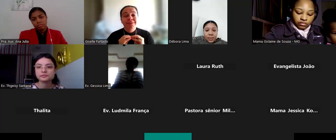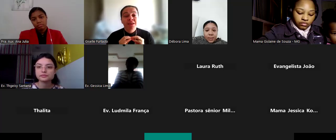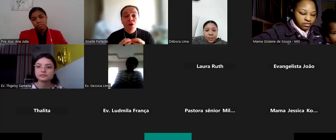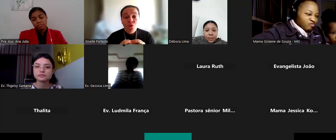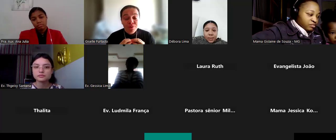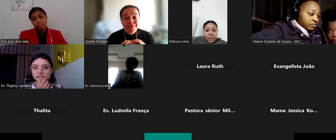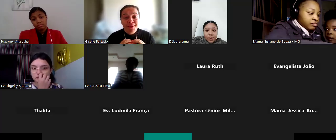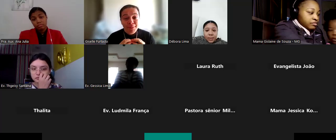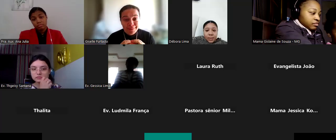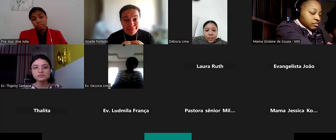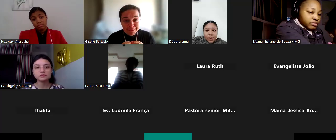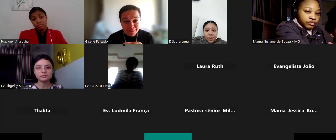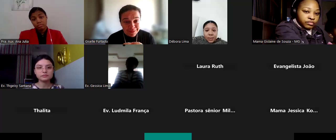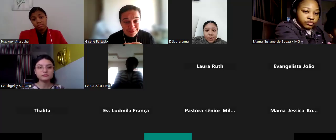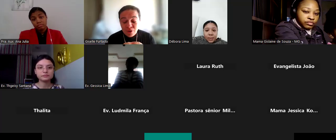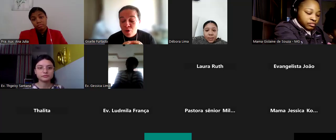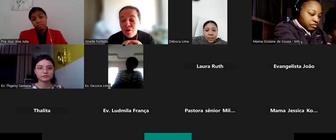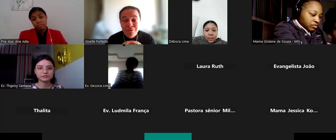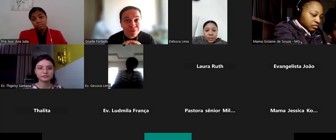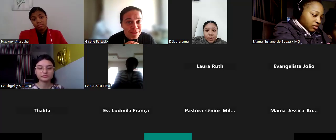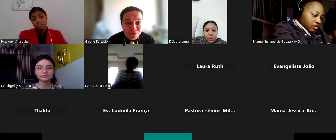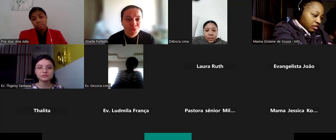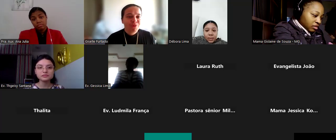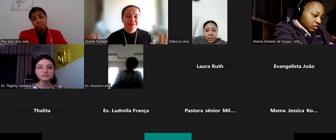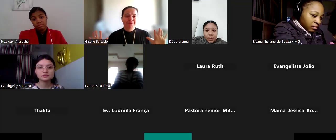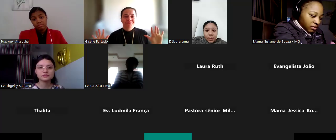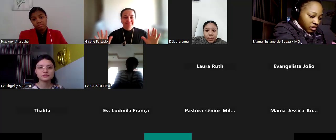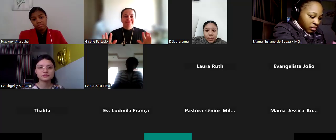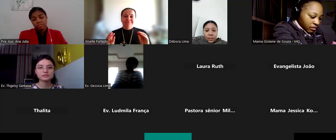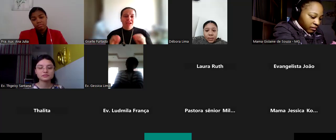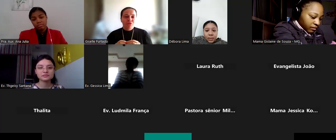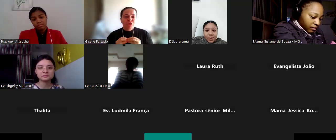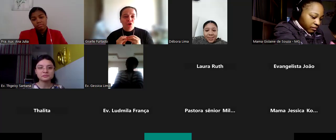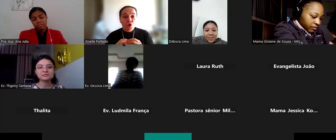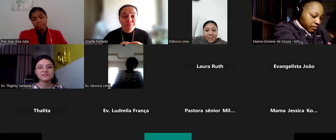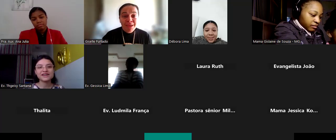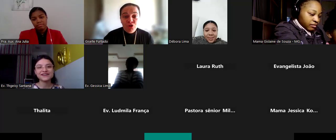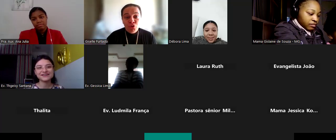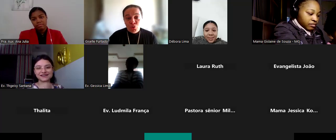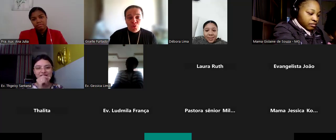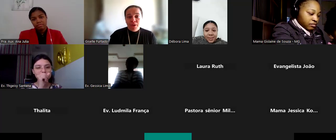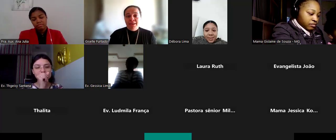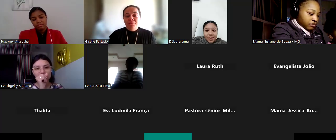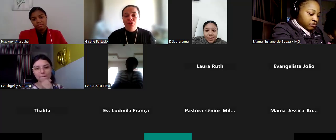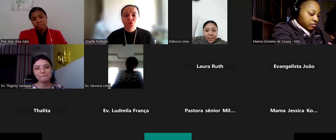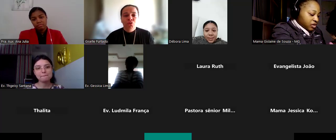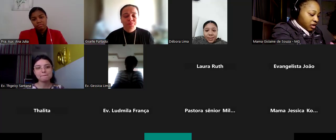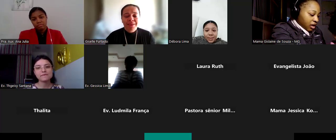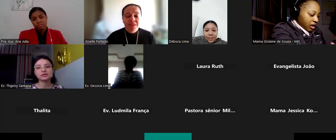se eu conseguir aprender Libras, olha, vocês vão conseguir, né? O Senhor me ajudou, ele me ajudou. Esse